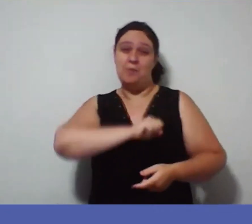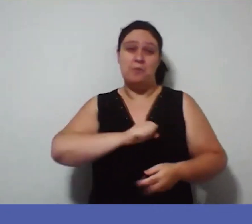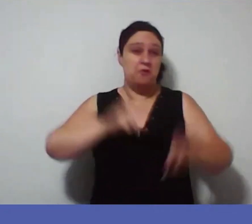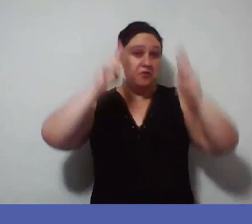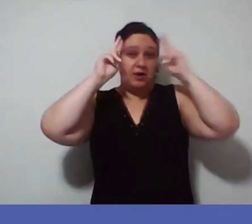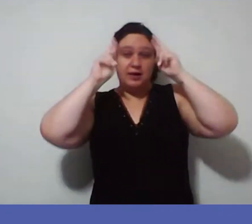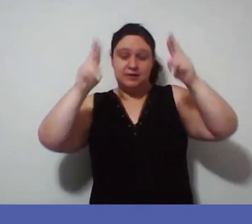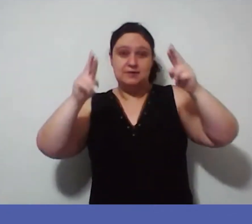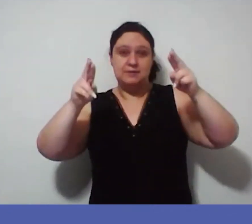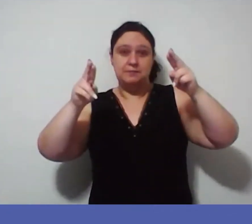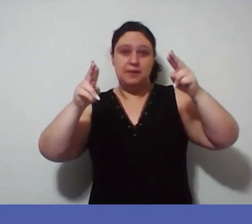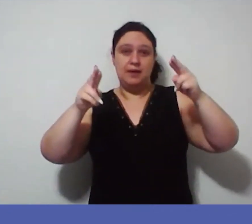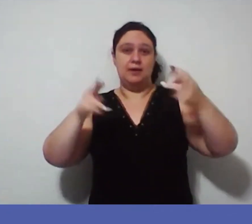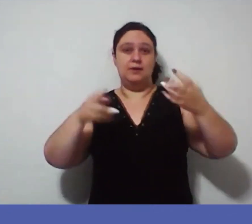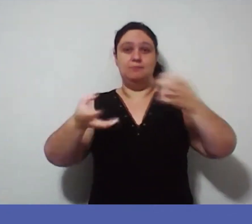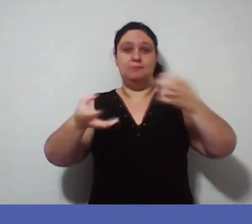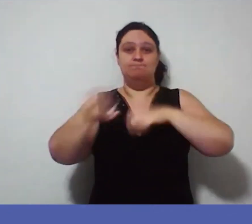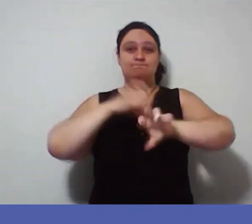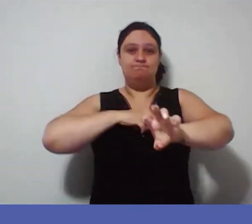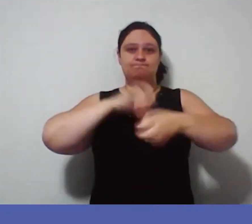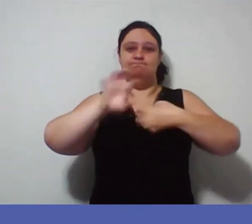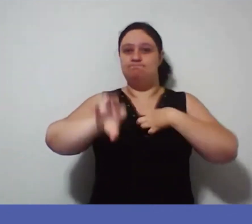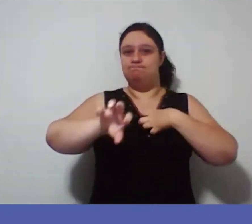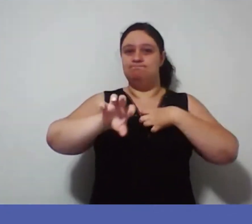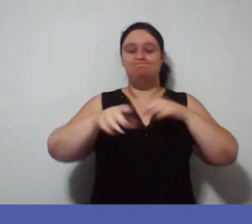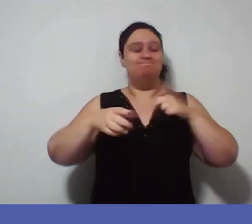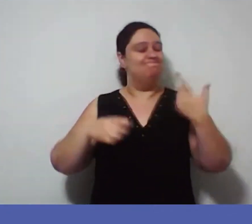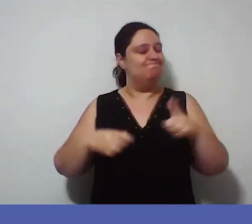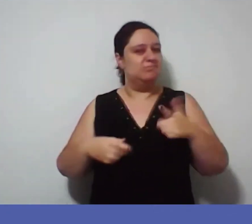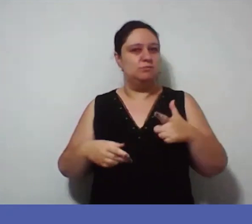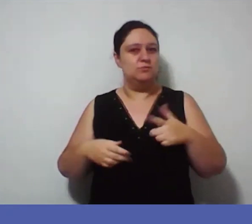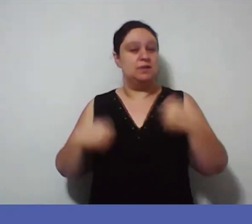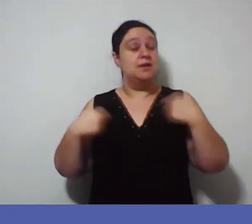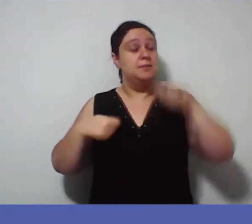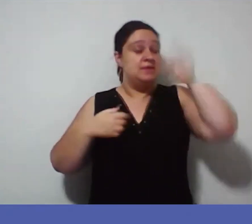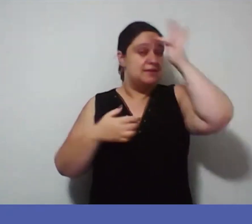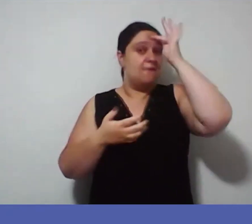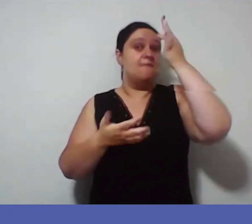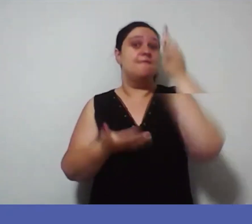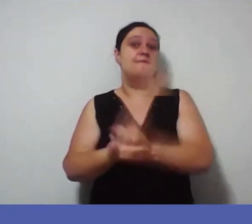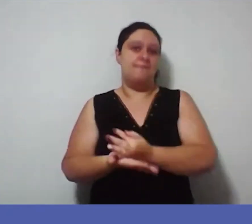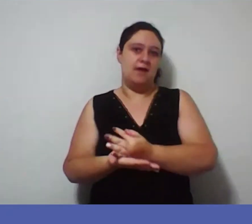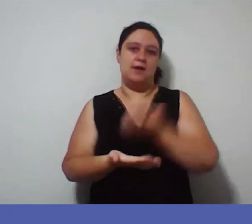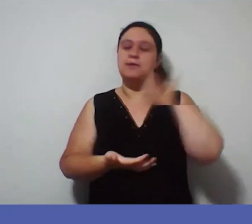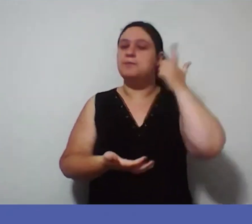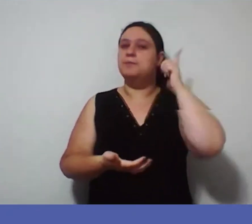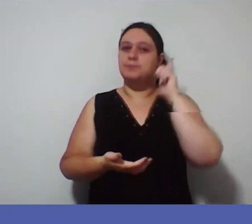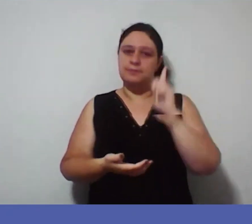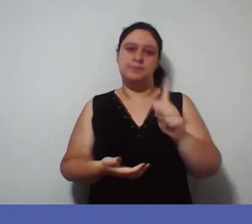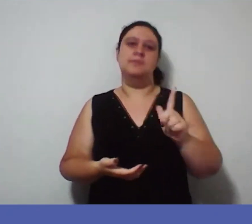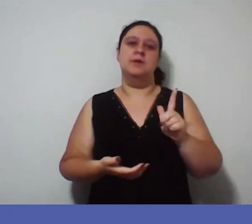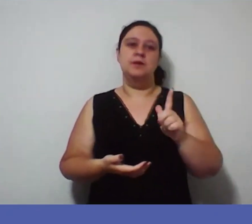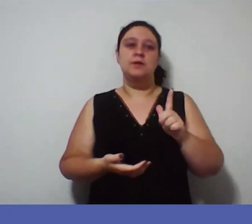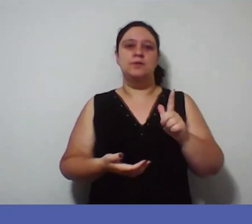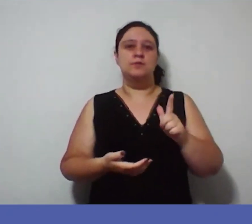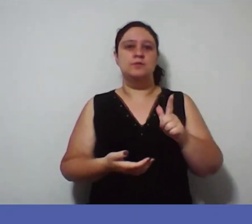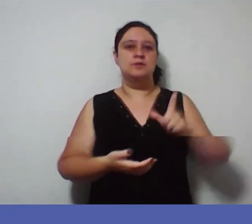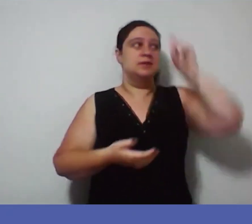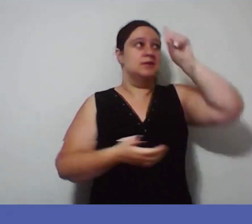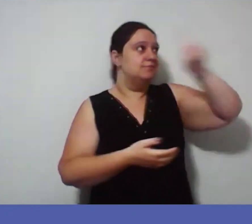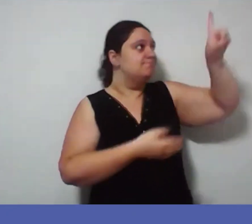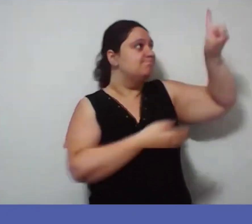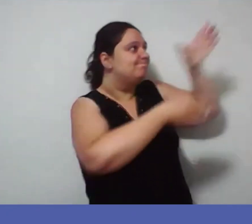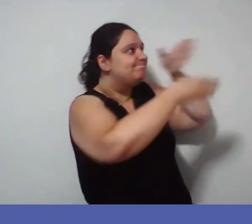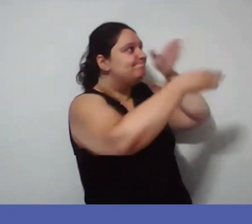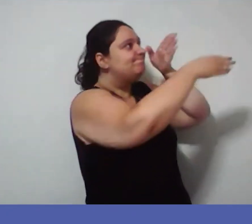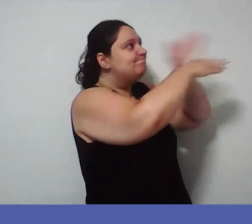compaixão. Somente pela fé, o homem é capaz de ter acesso à natureza de Deus, para viver na